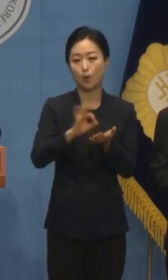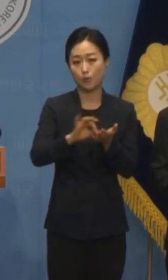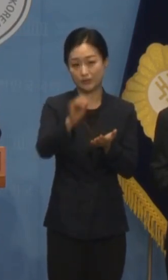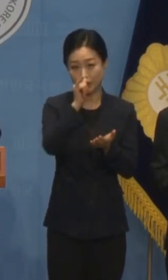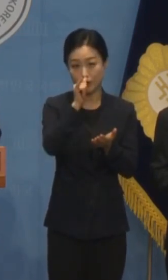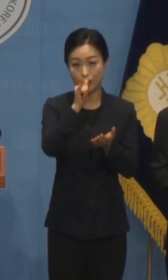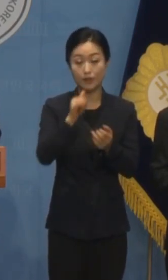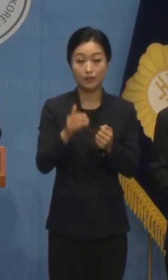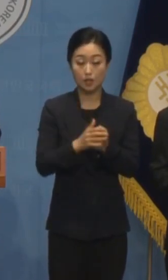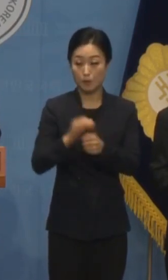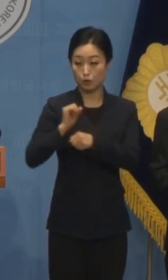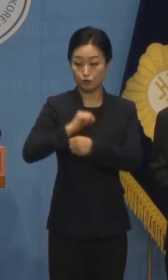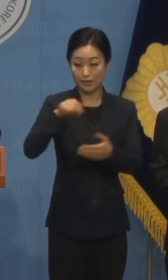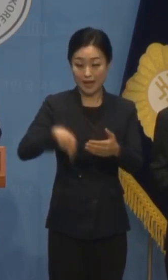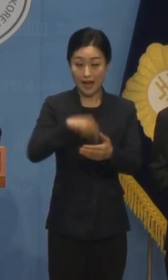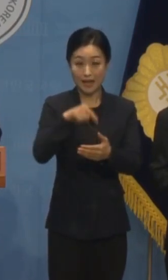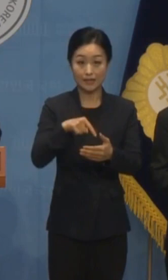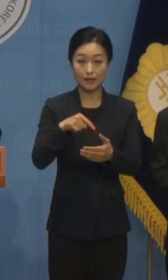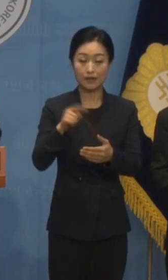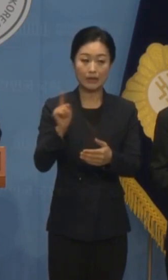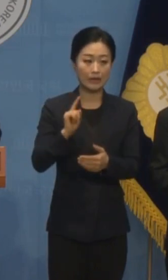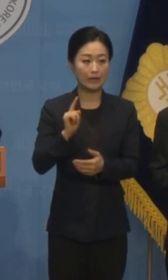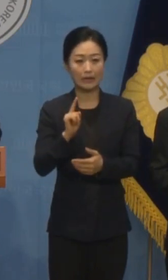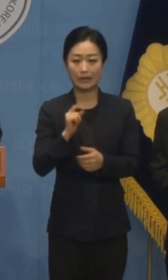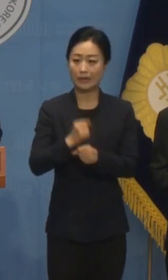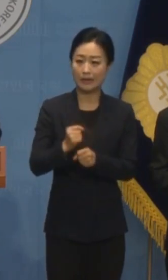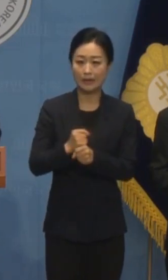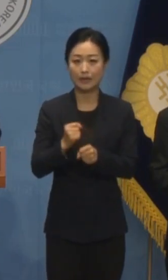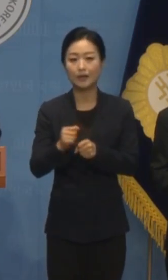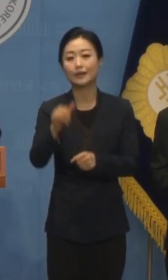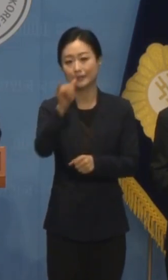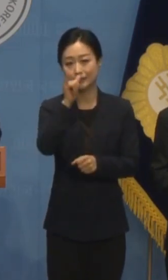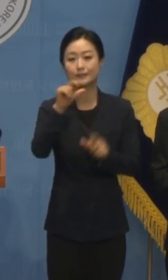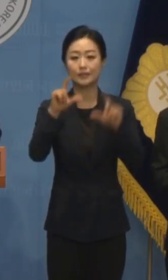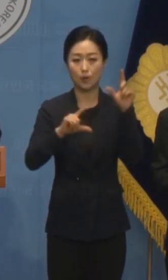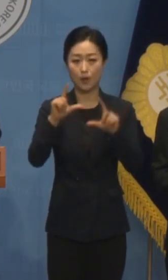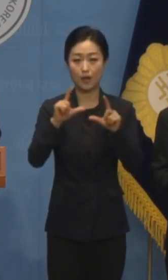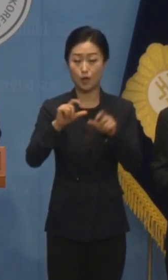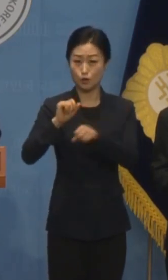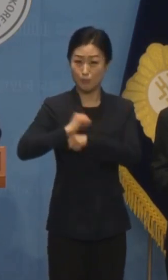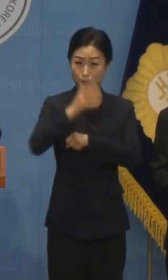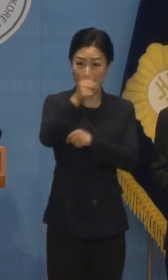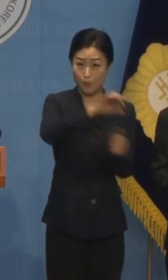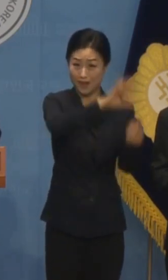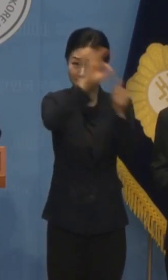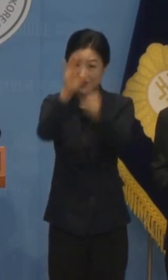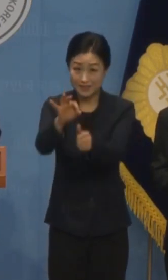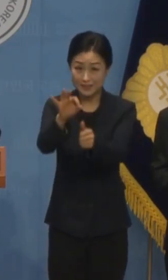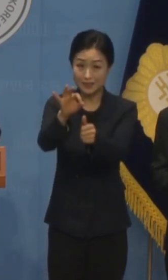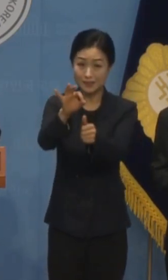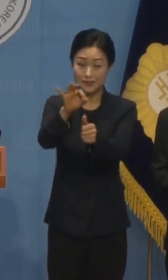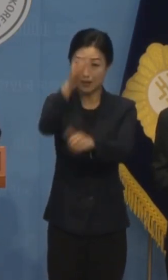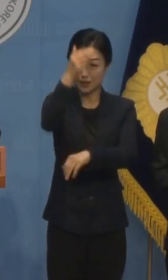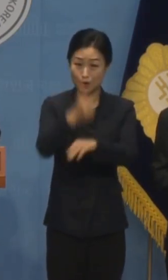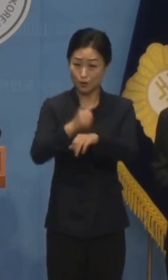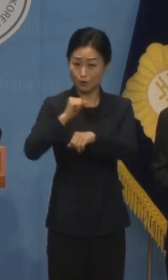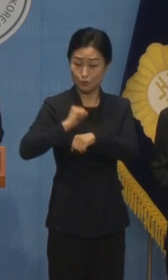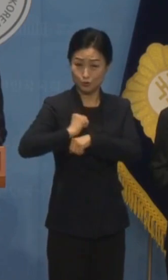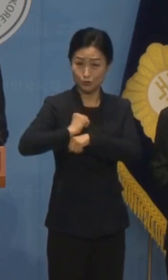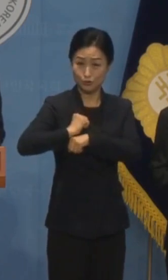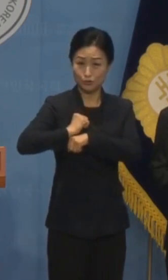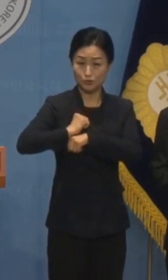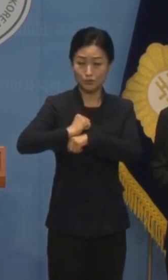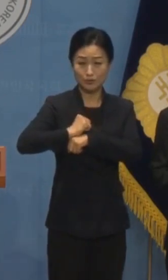때문에 군의 사기는 바닥으로 떨어졌습니다. 이런 사람이 국방장관으로 오면 군령이 제대로 서겠습니까?